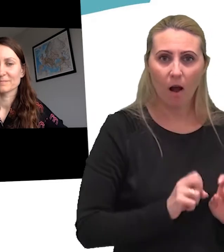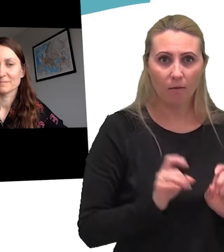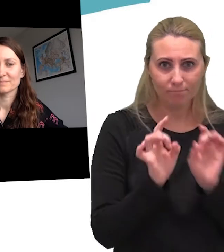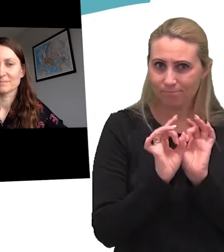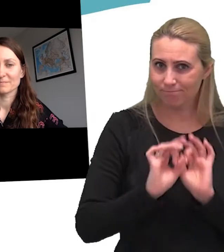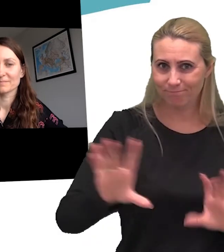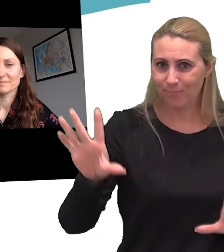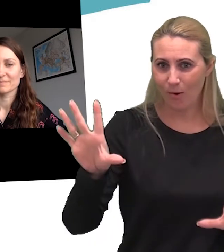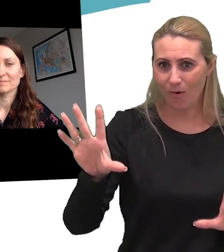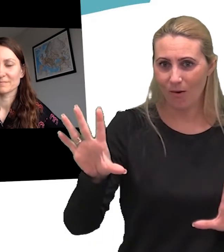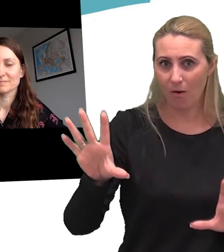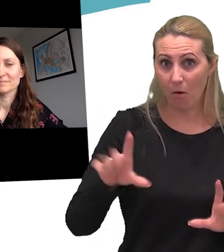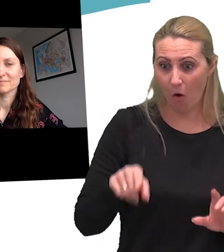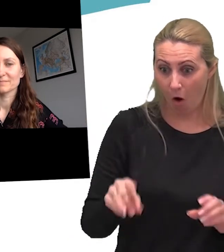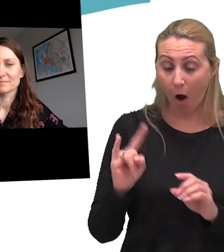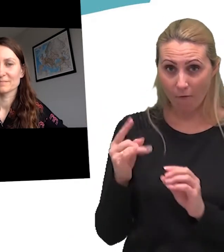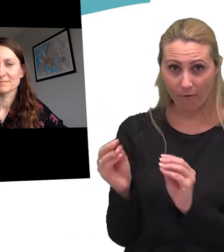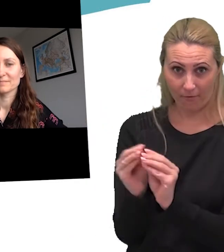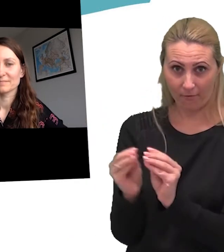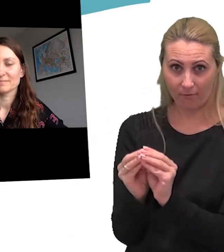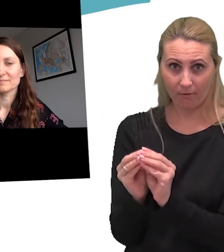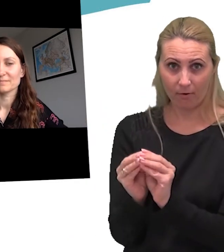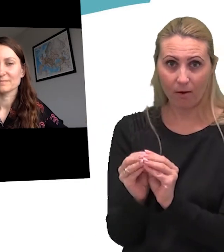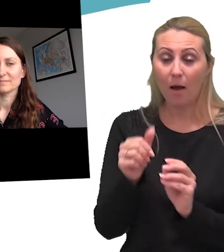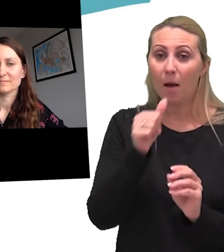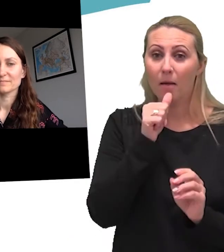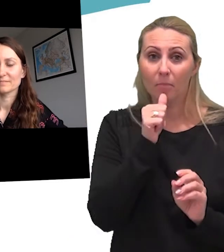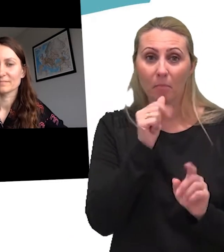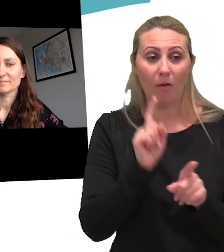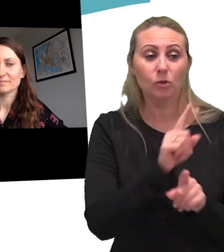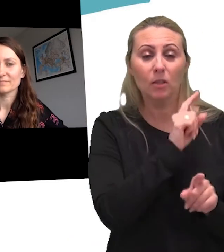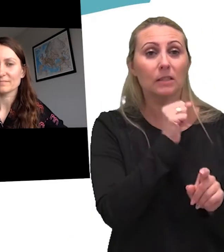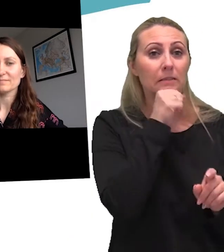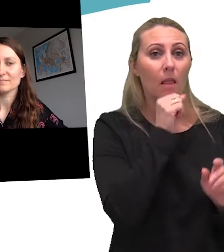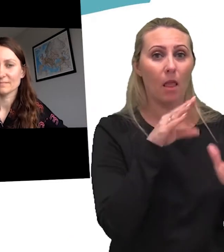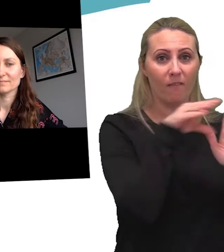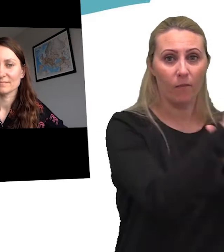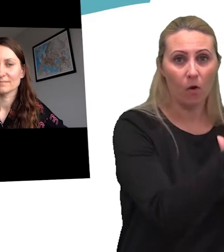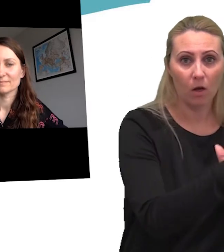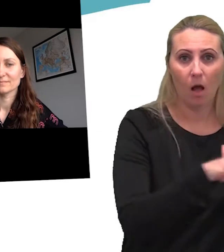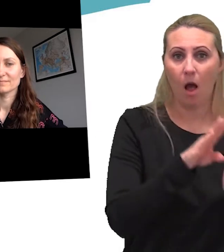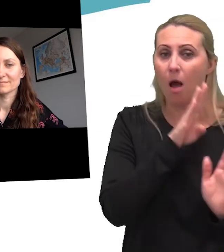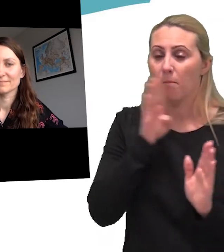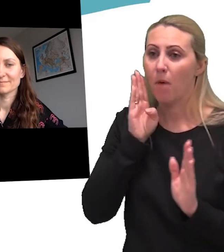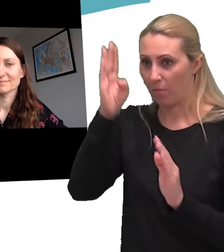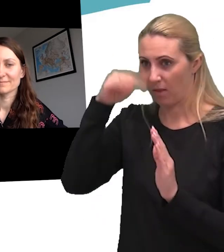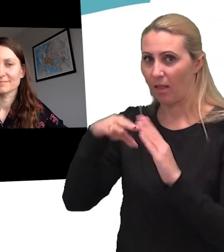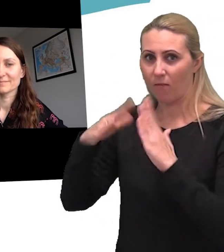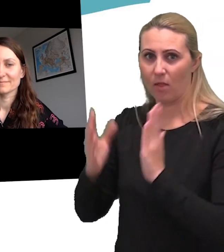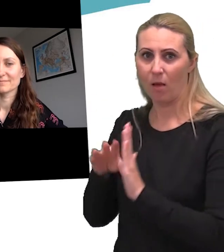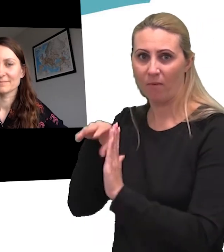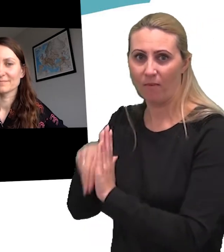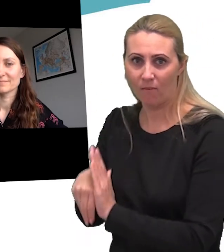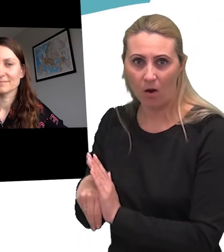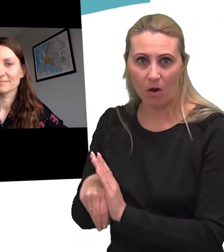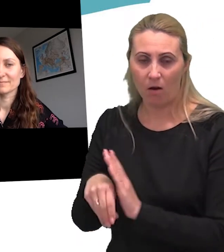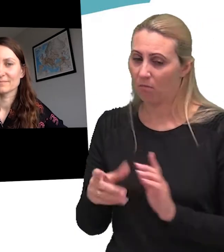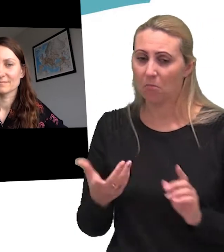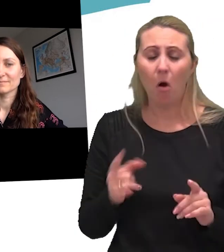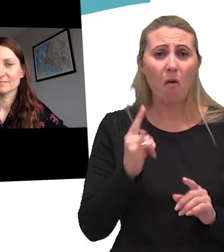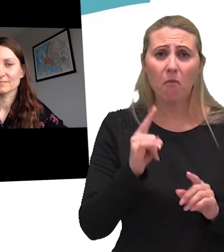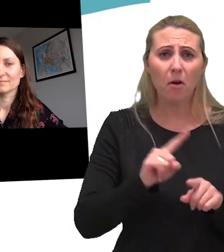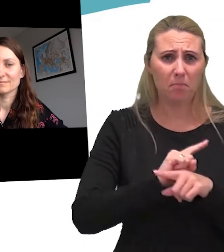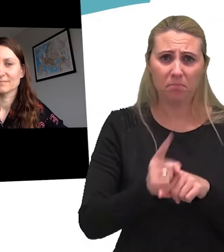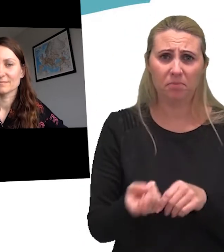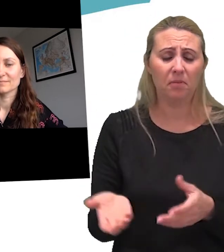dalykai. Mhm. Taigi tas pats vaikas, arba pas senelius ir pas tėvelius. Irgi labai skirtingai. Vaikai labai prisitaiko prie